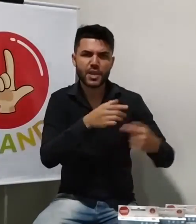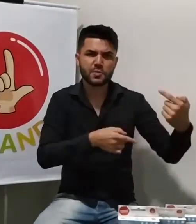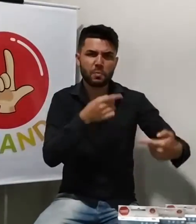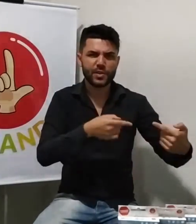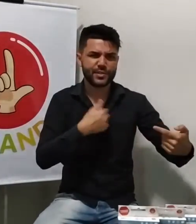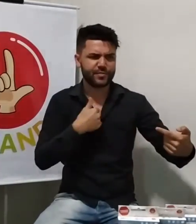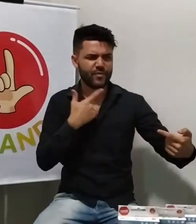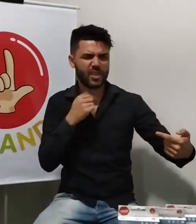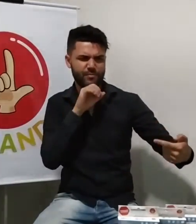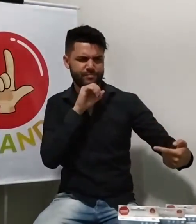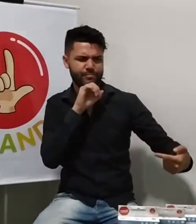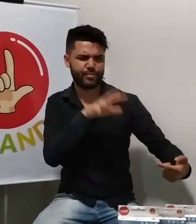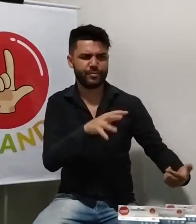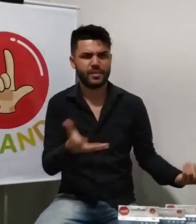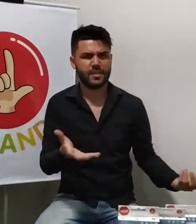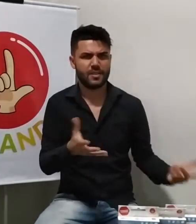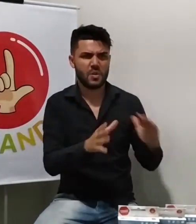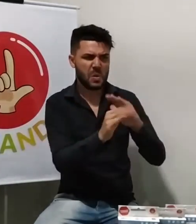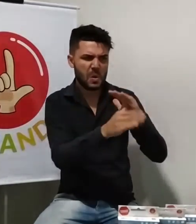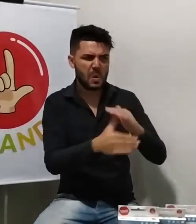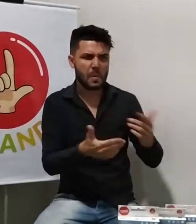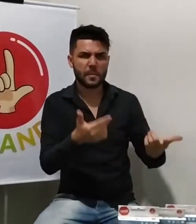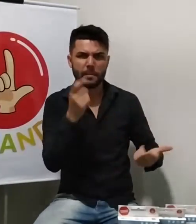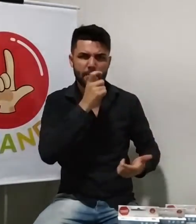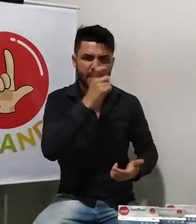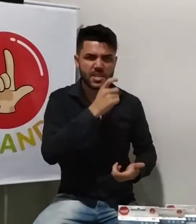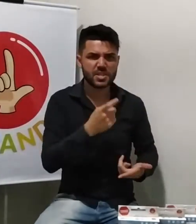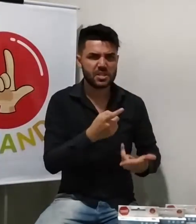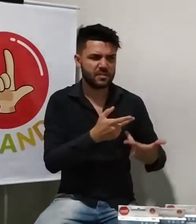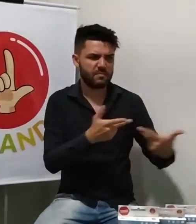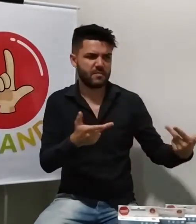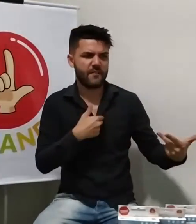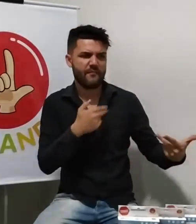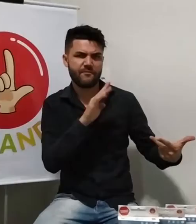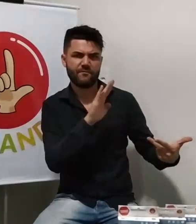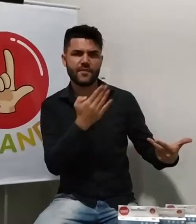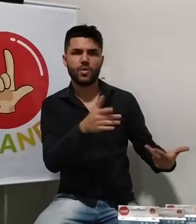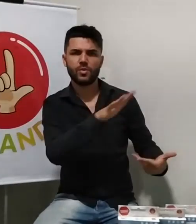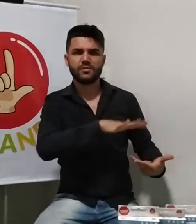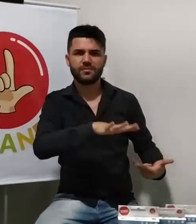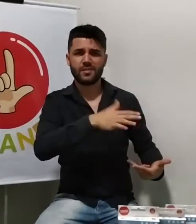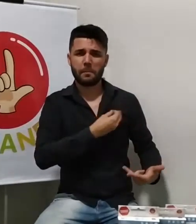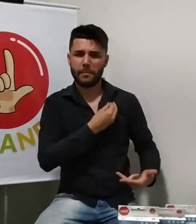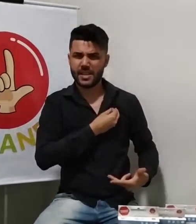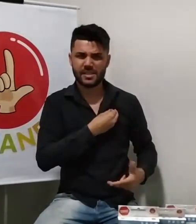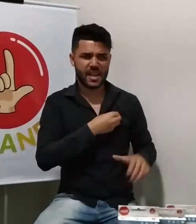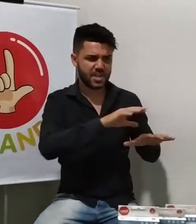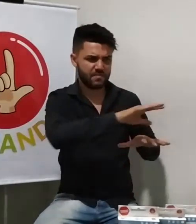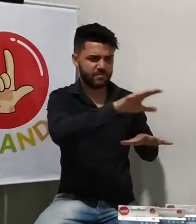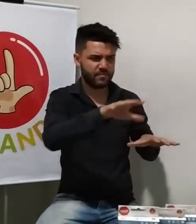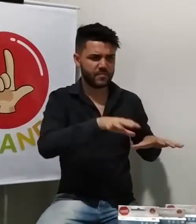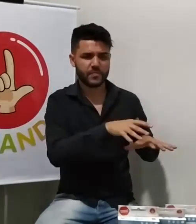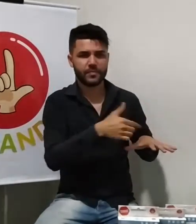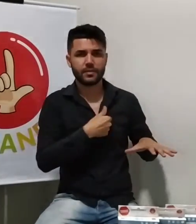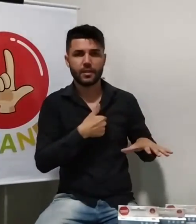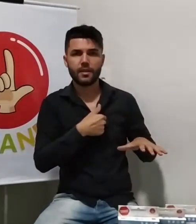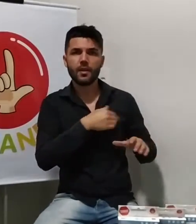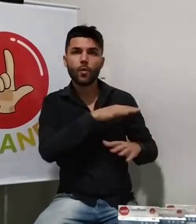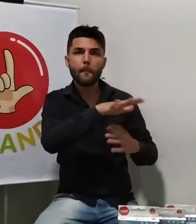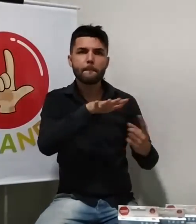vezes, de ver aquele jogo, aquela mentirada, aquela hipocrisia presente em tudo quanto é canto, e às vezes a gente fica no meio daquilo e acha que o mundo é essa desgraça.